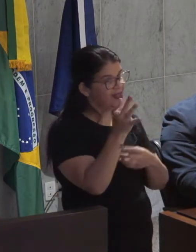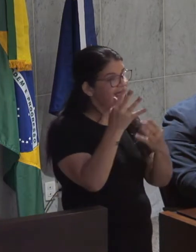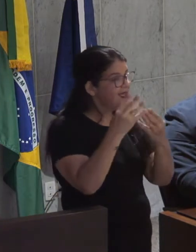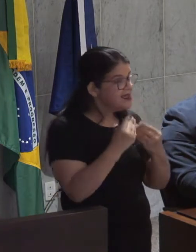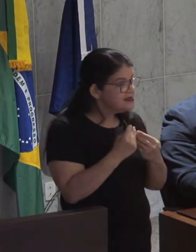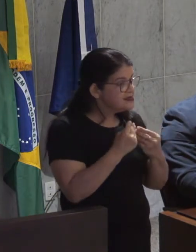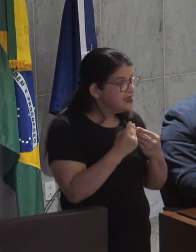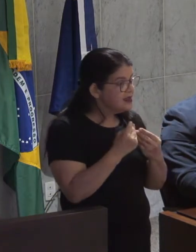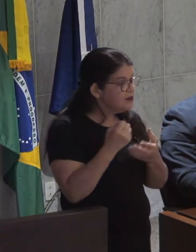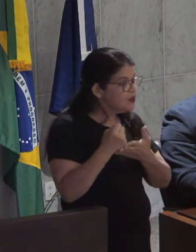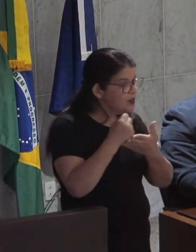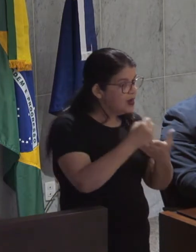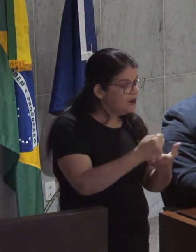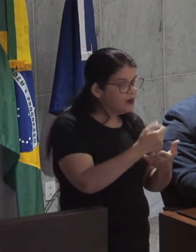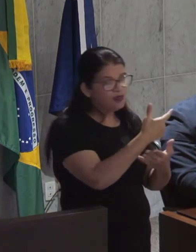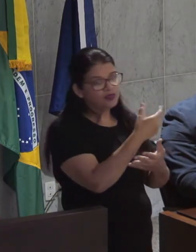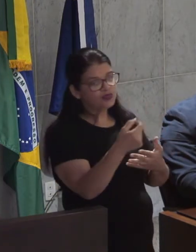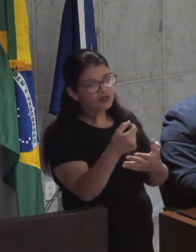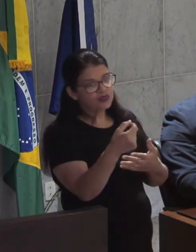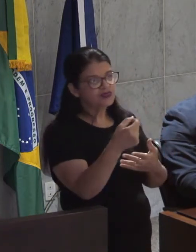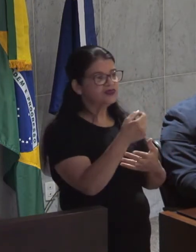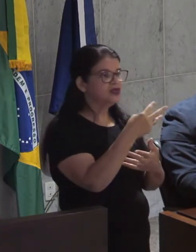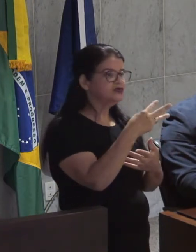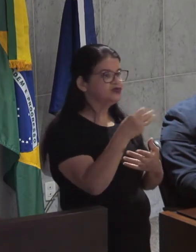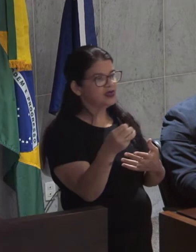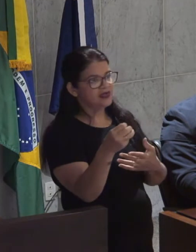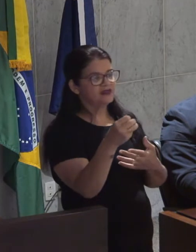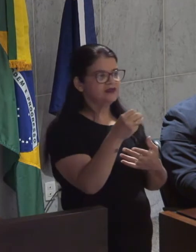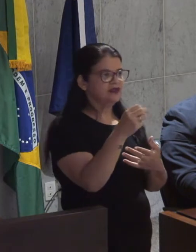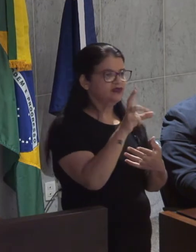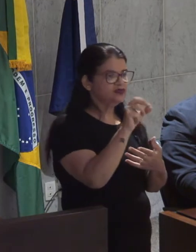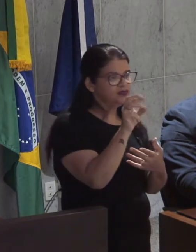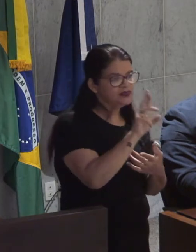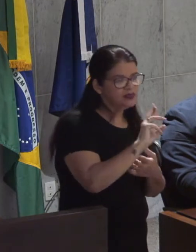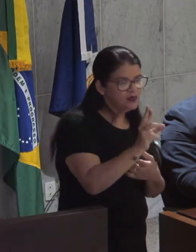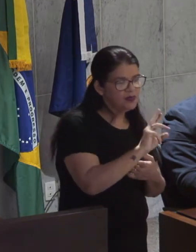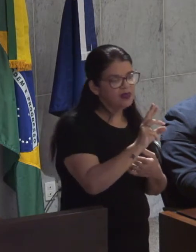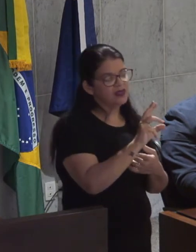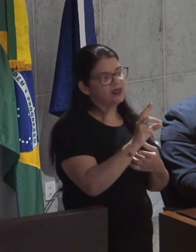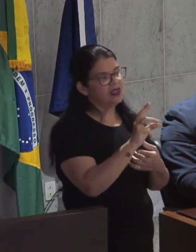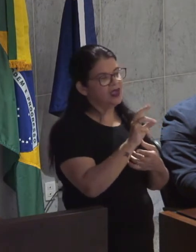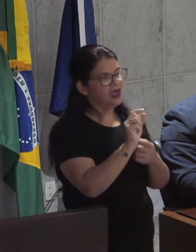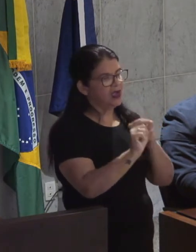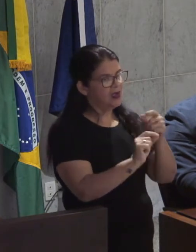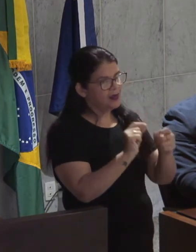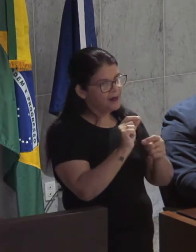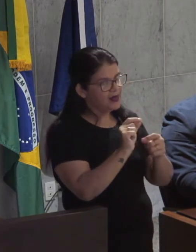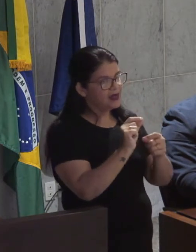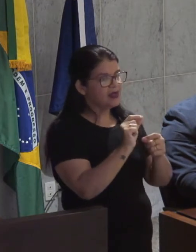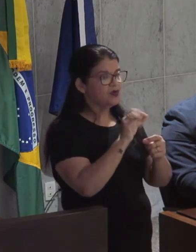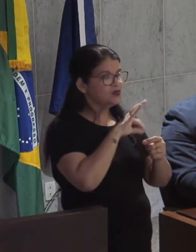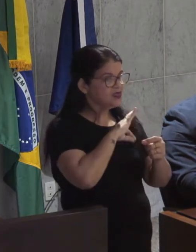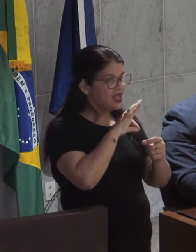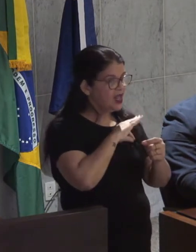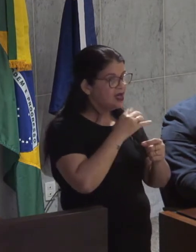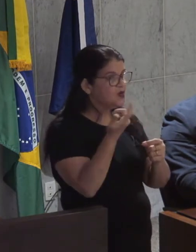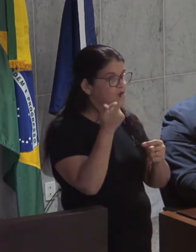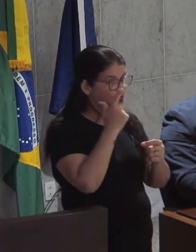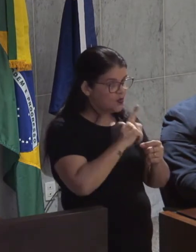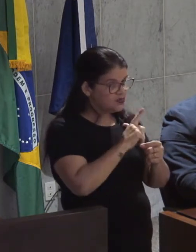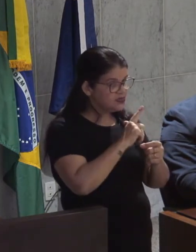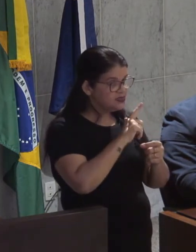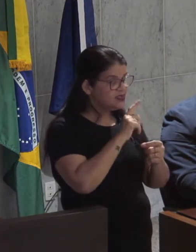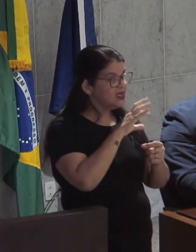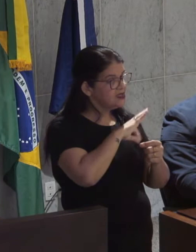recebem um abono, R$200, R$300, R$550, para que o seu salário chegue ao valor do